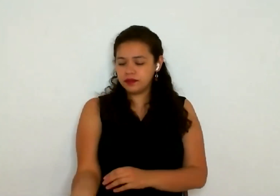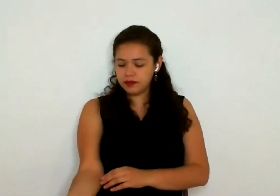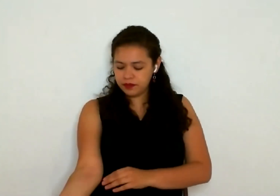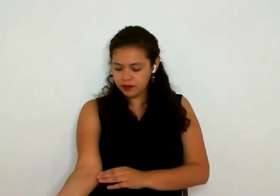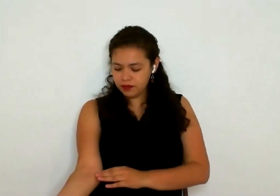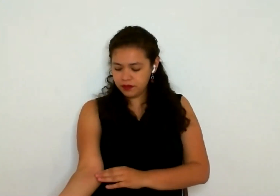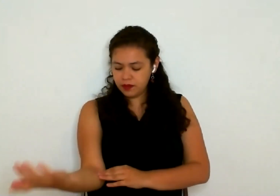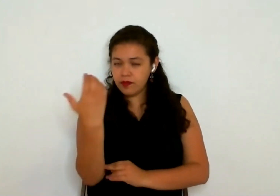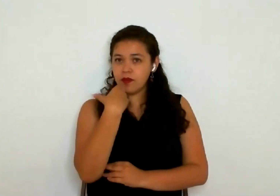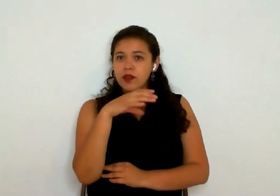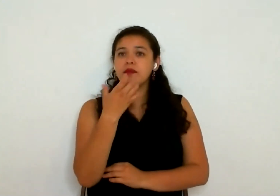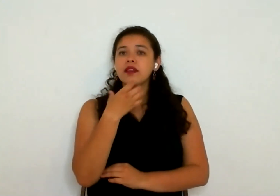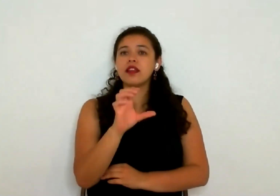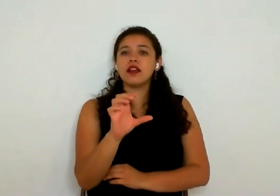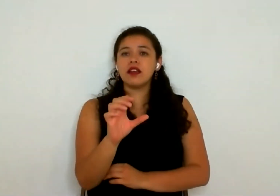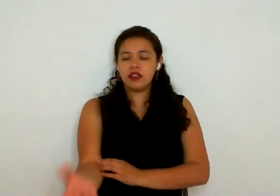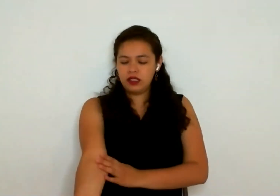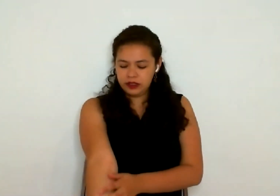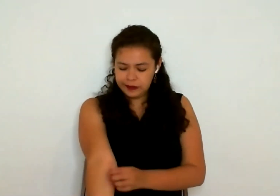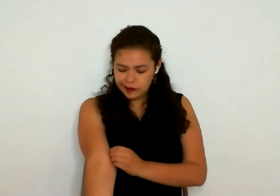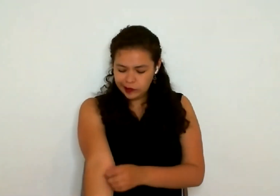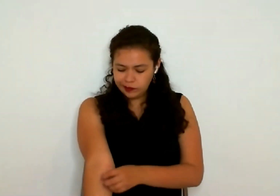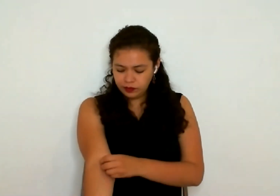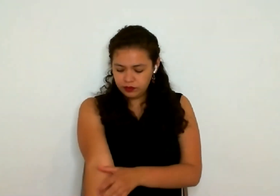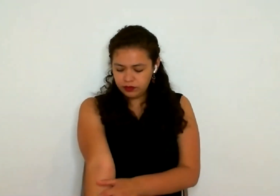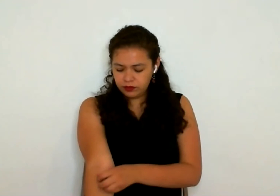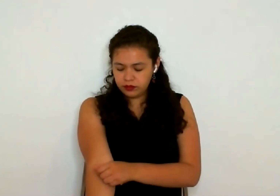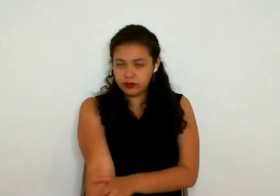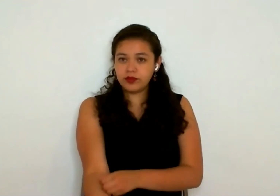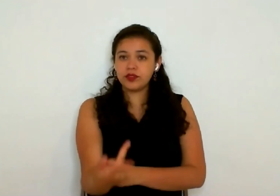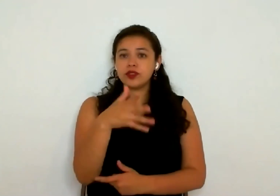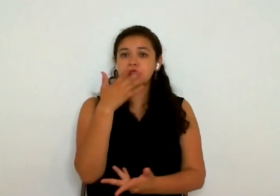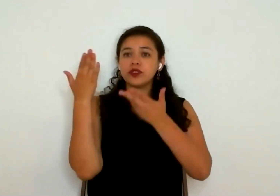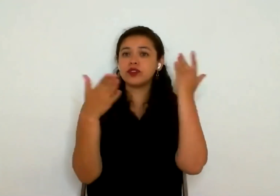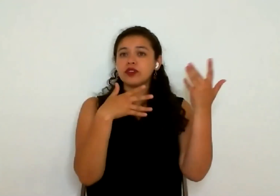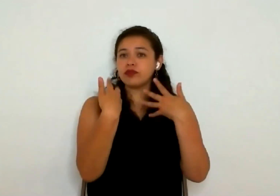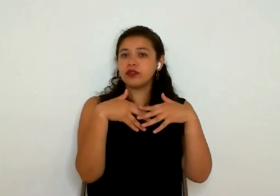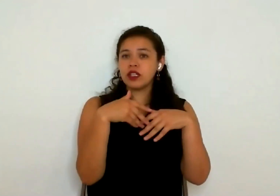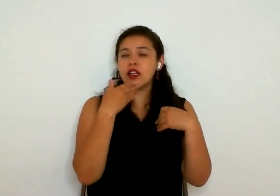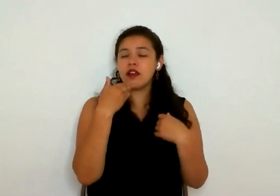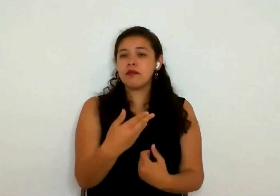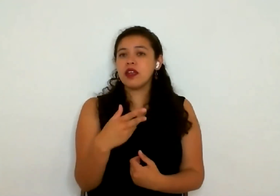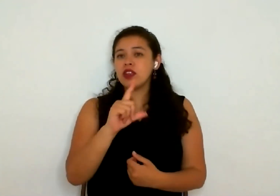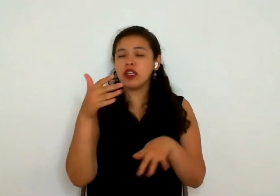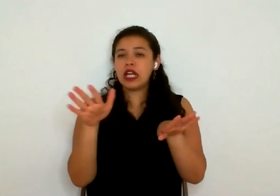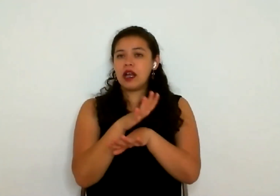comentarios los estudios a la mejor están funcionando muy bien ustedes quieren modificarlas